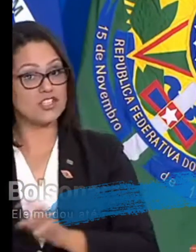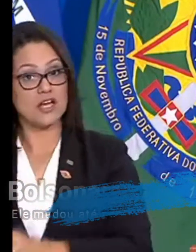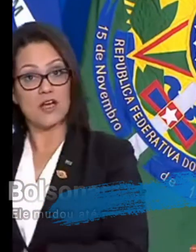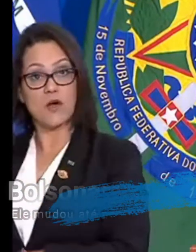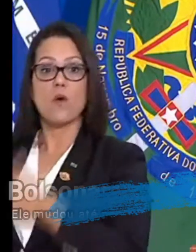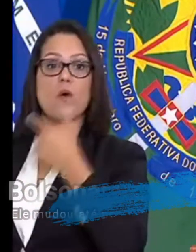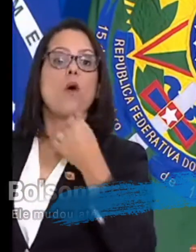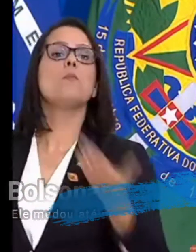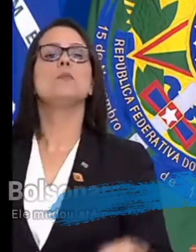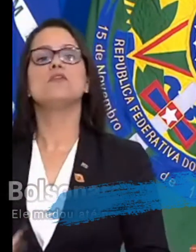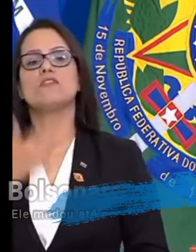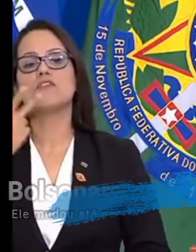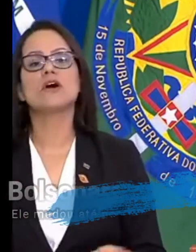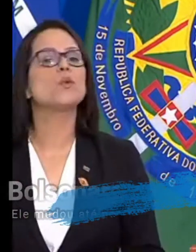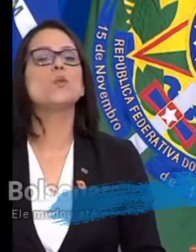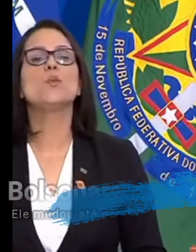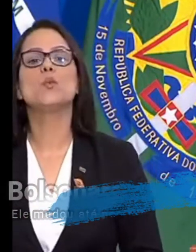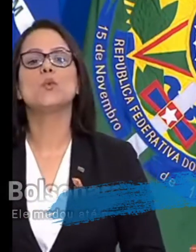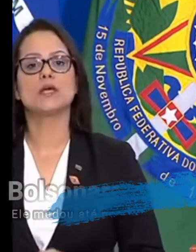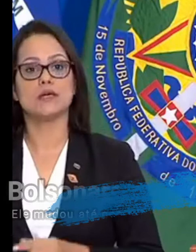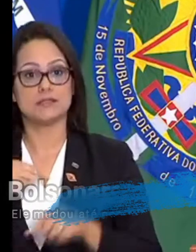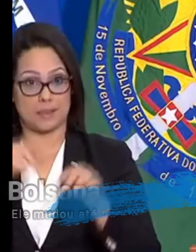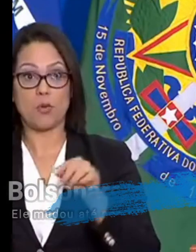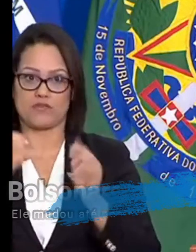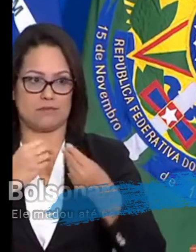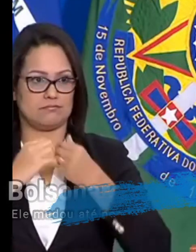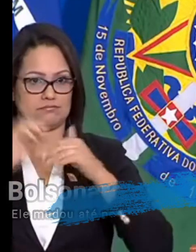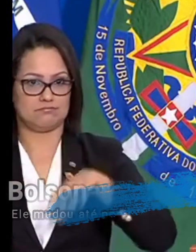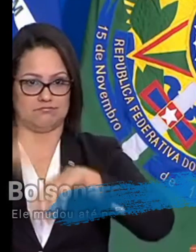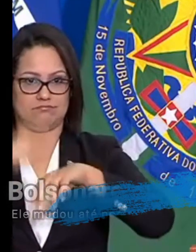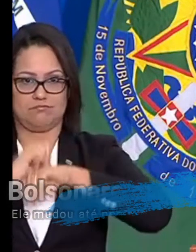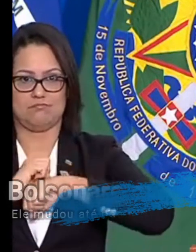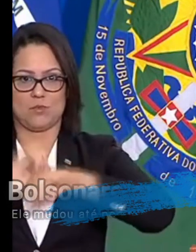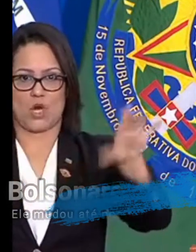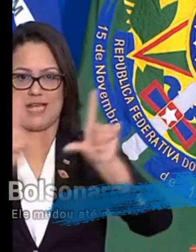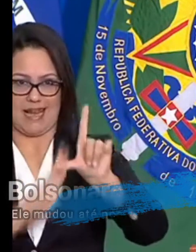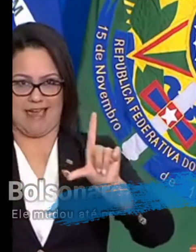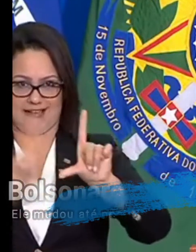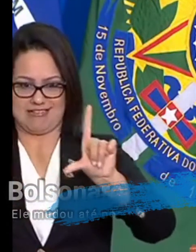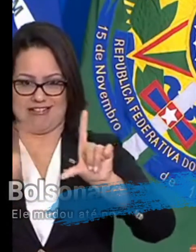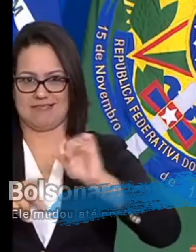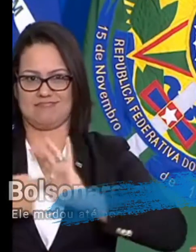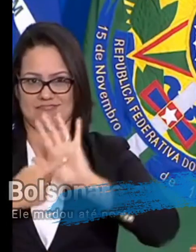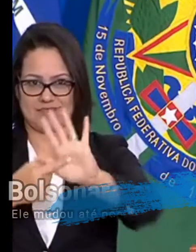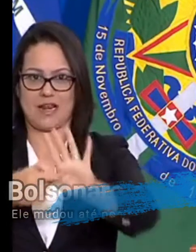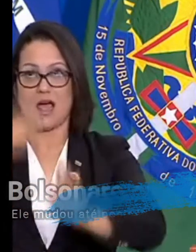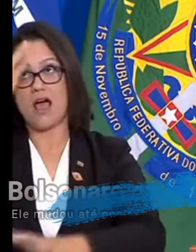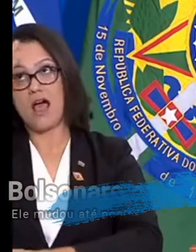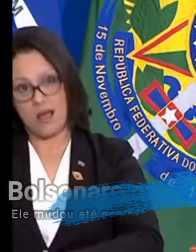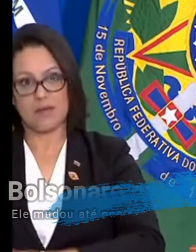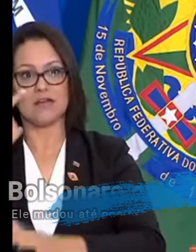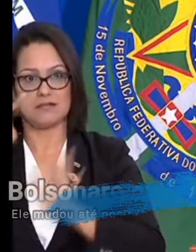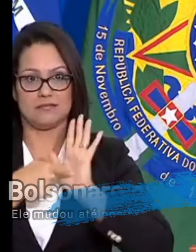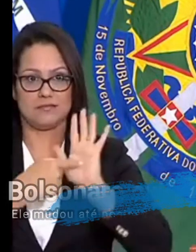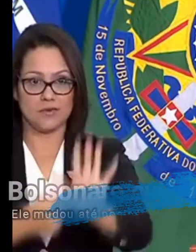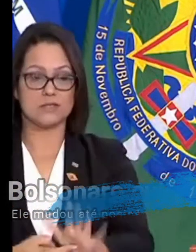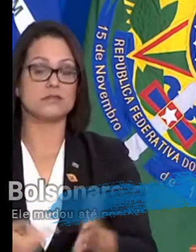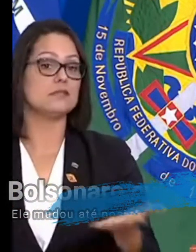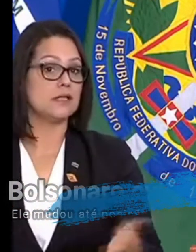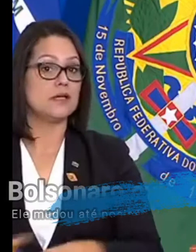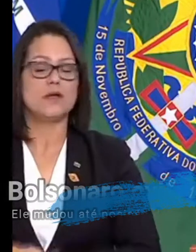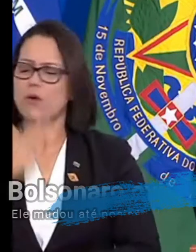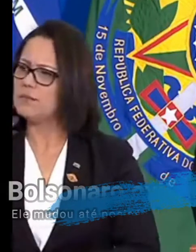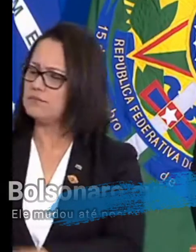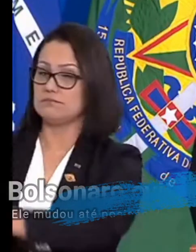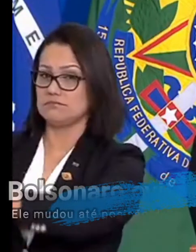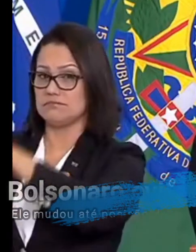legendado uma conversa de quase 20 minutos que vale a pena assistir vontade posição talvez amanhã em dado momento ele falou